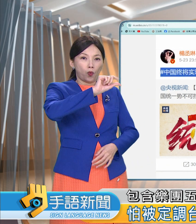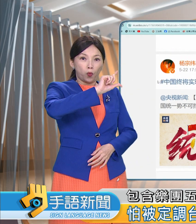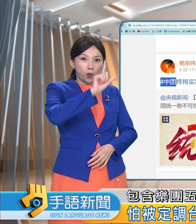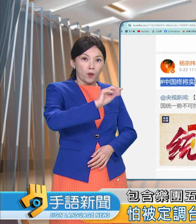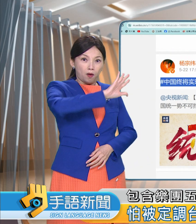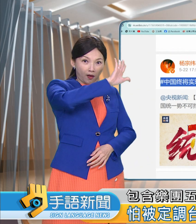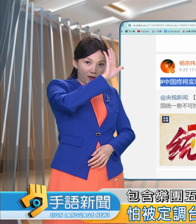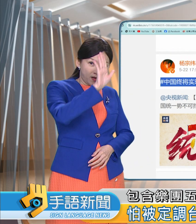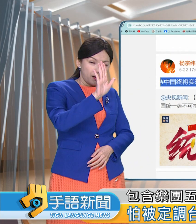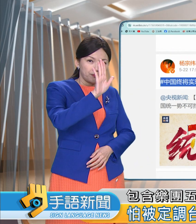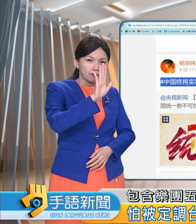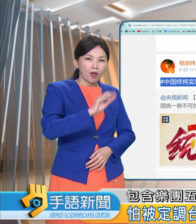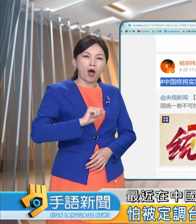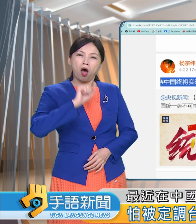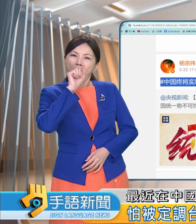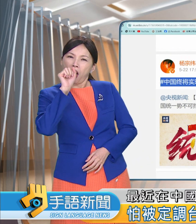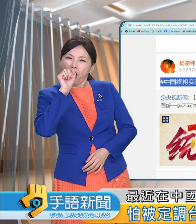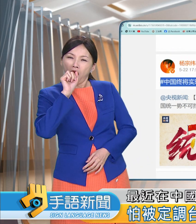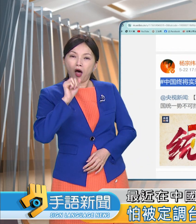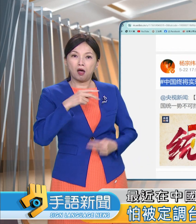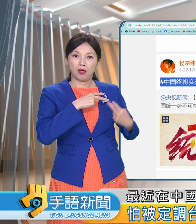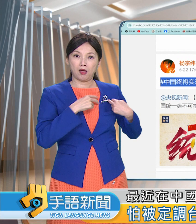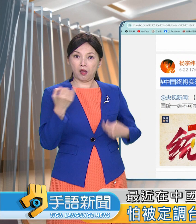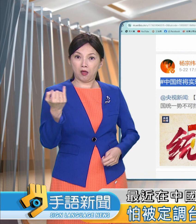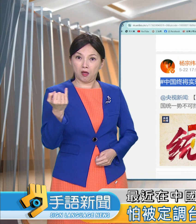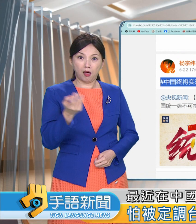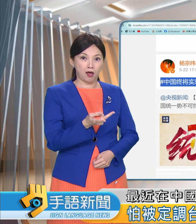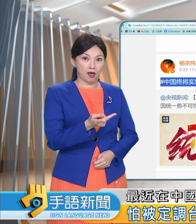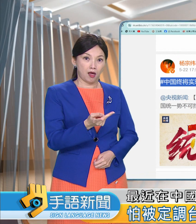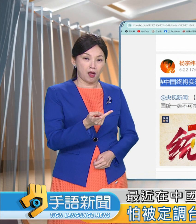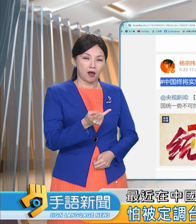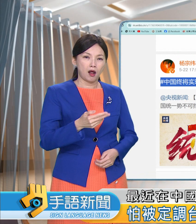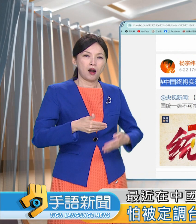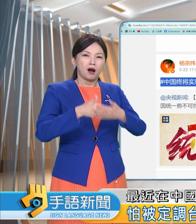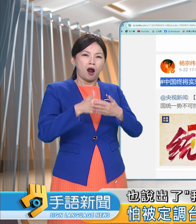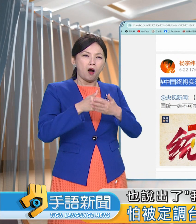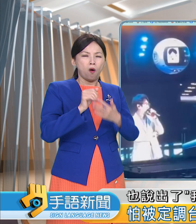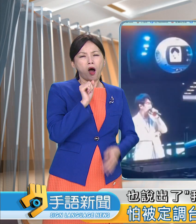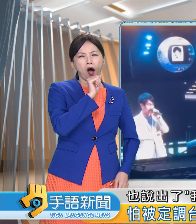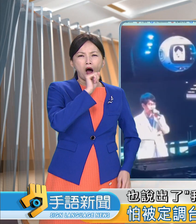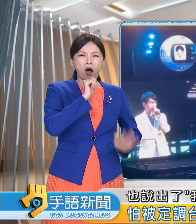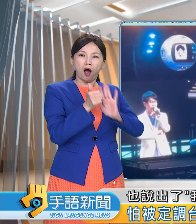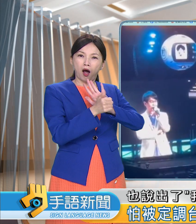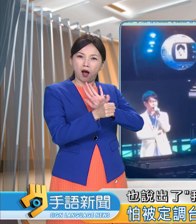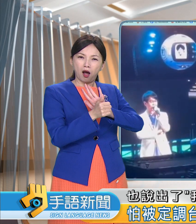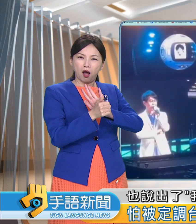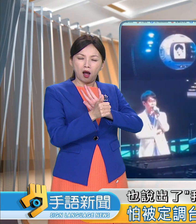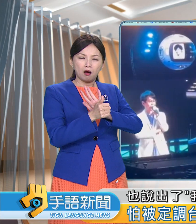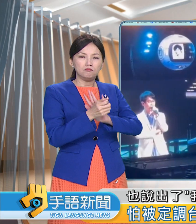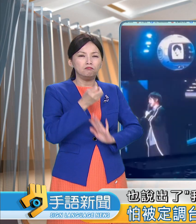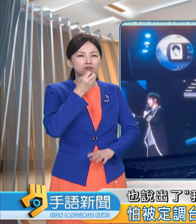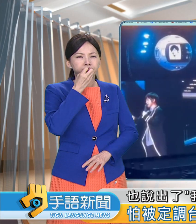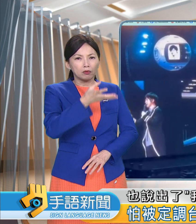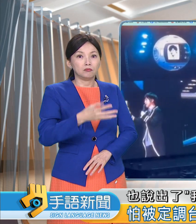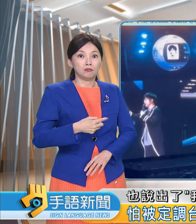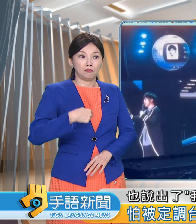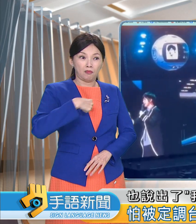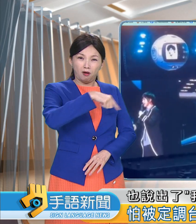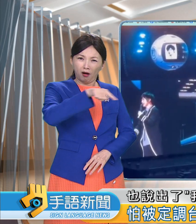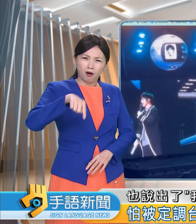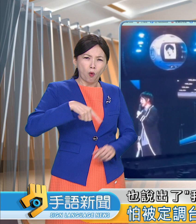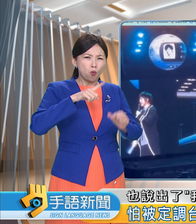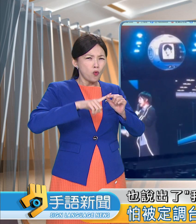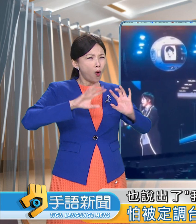歌手蔡依林最近在中国的演唱会上也说出了我们中国等字